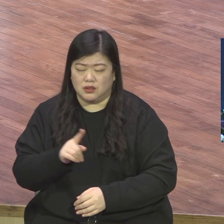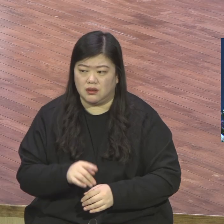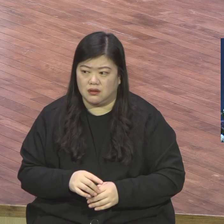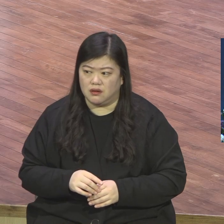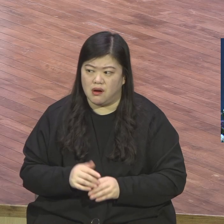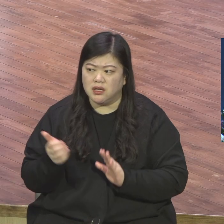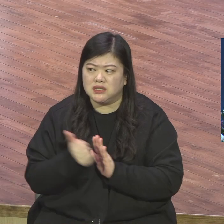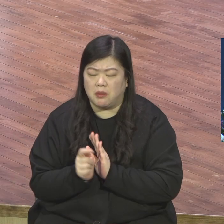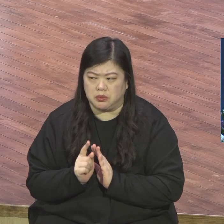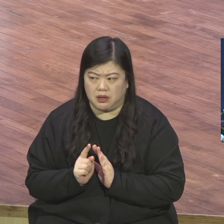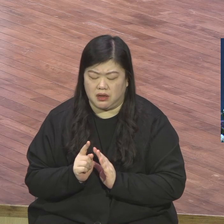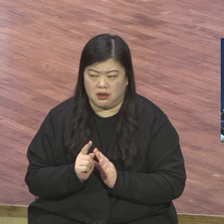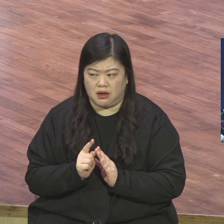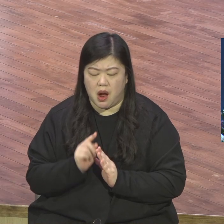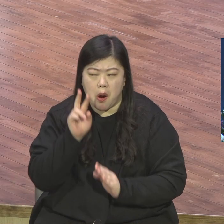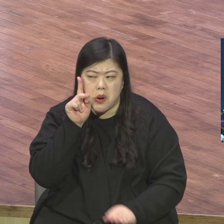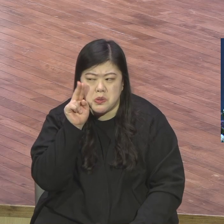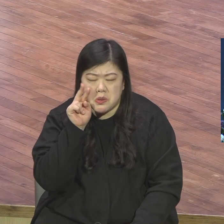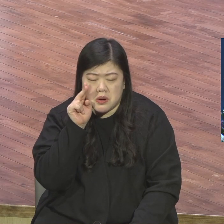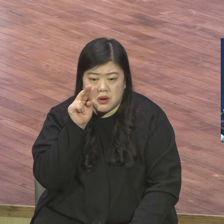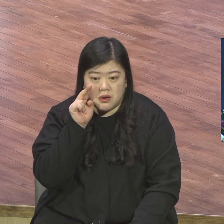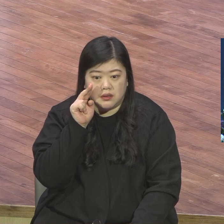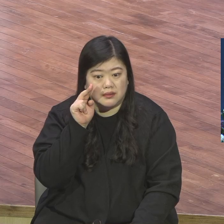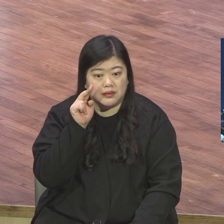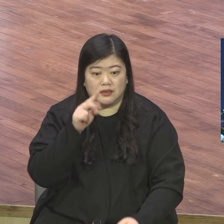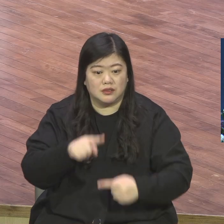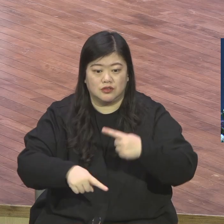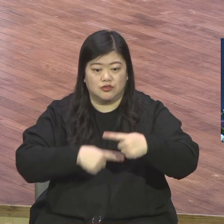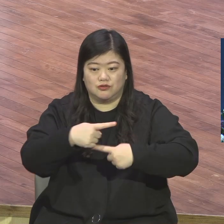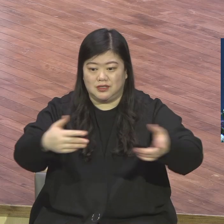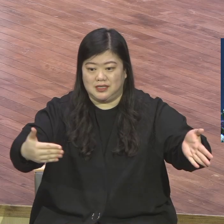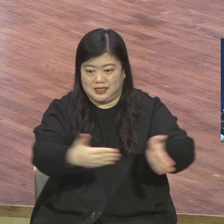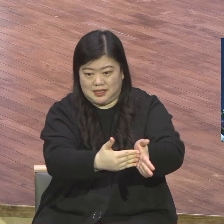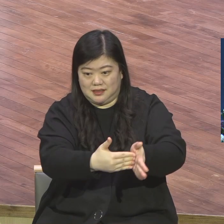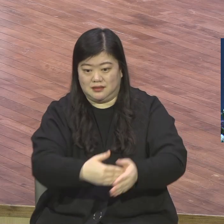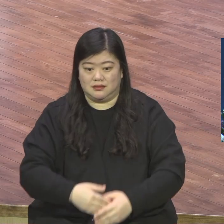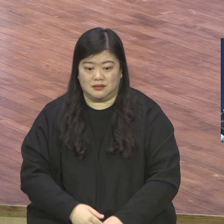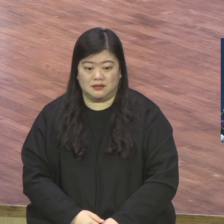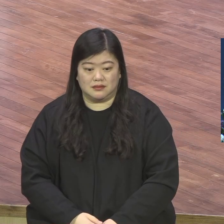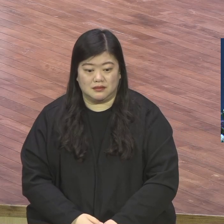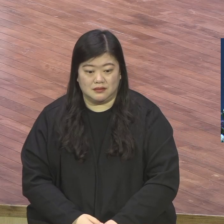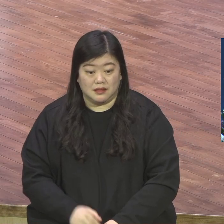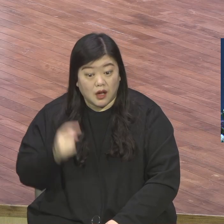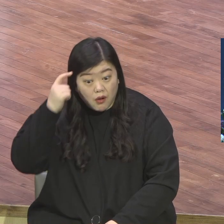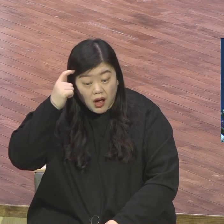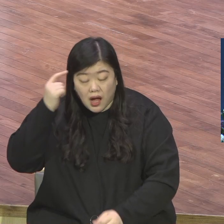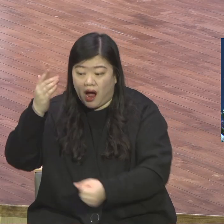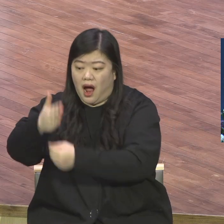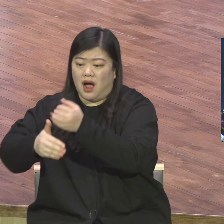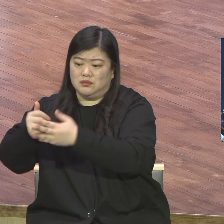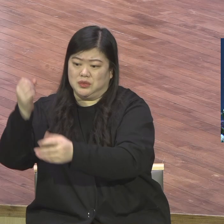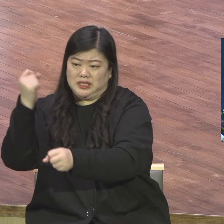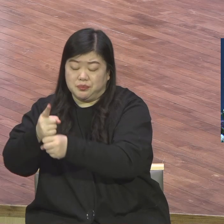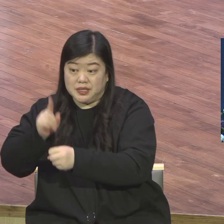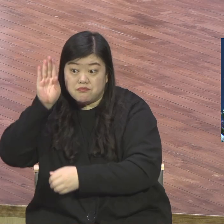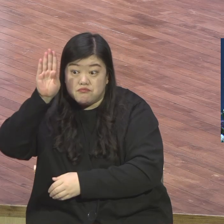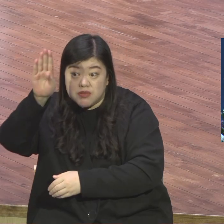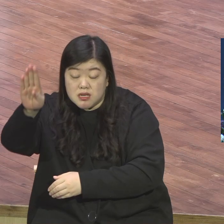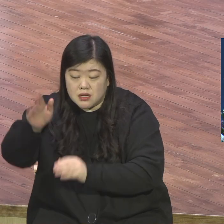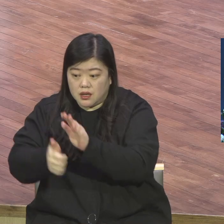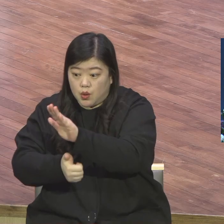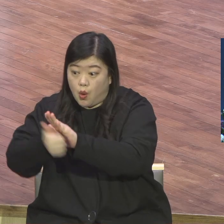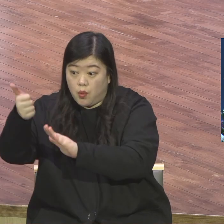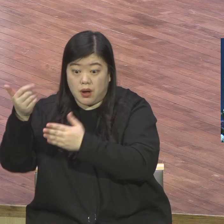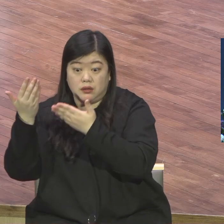어쩌지? 걱정하지 마세요. 영계 모든 성도들 하나님의 완벽한 인도하심을 체험하는 참 소망의 삶을